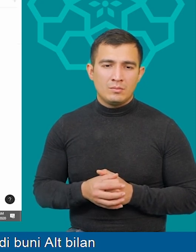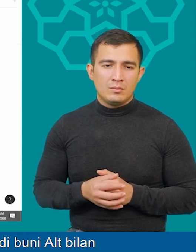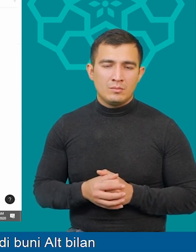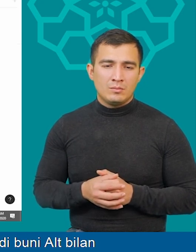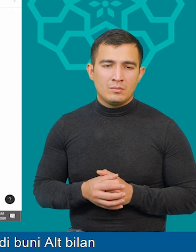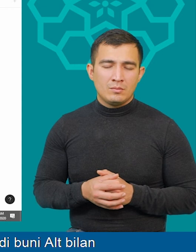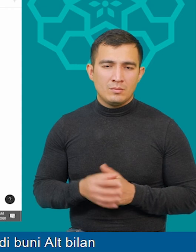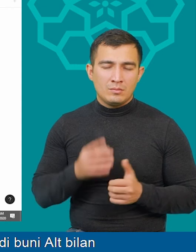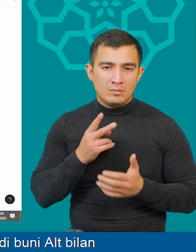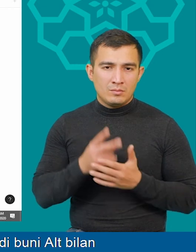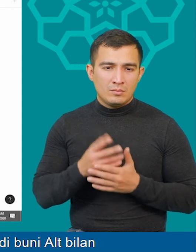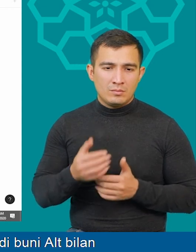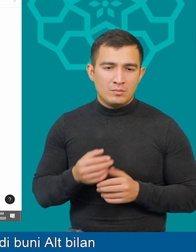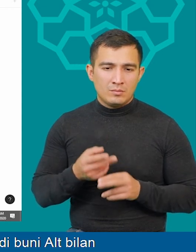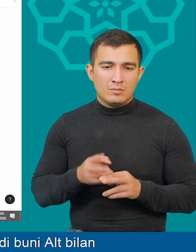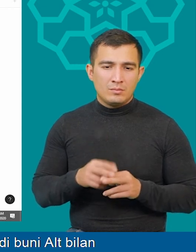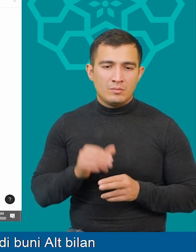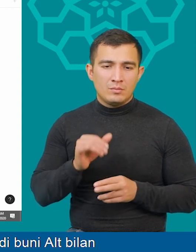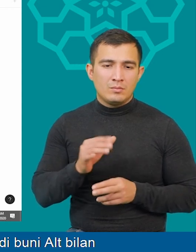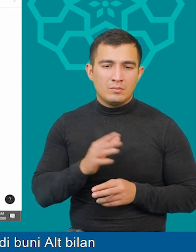Va ko'rib turibsizlar, bizda ikkita